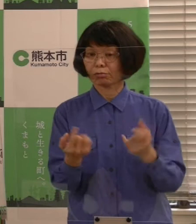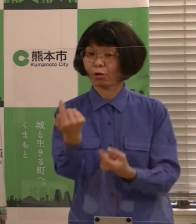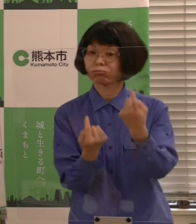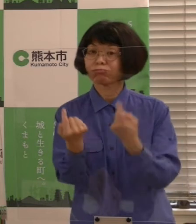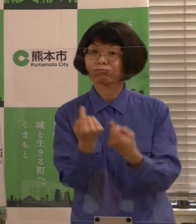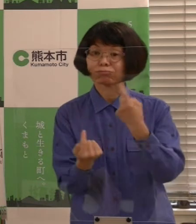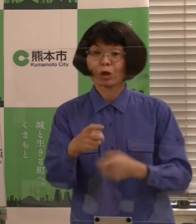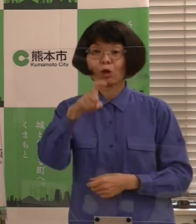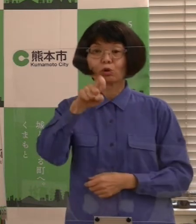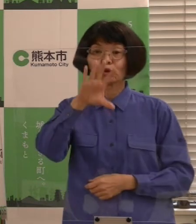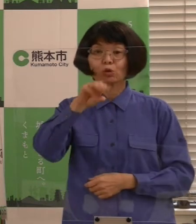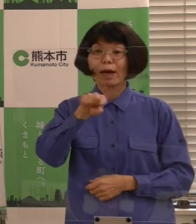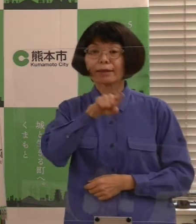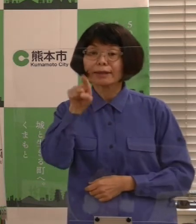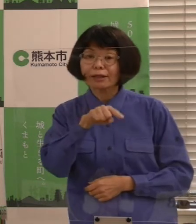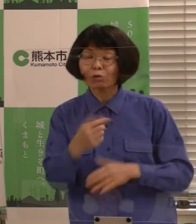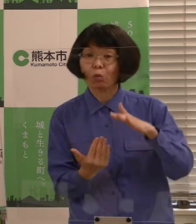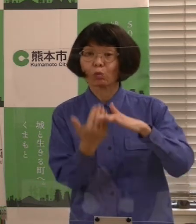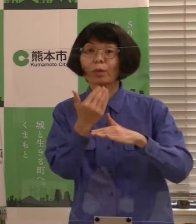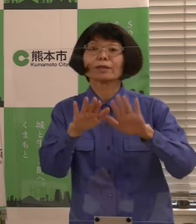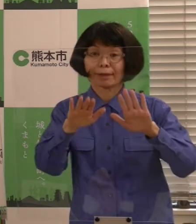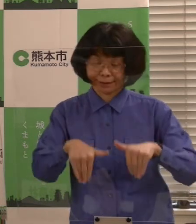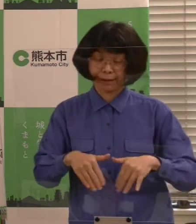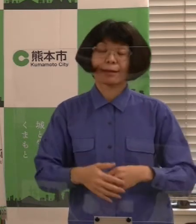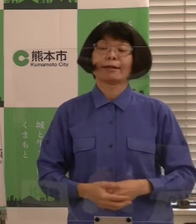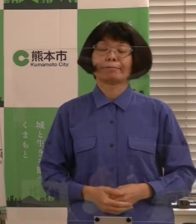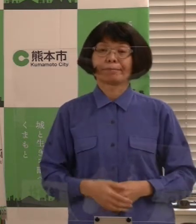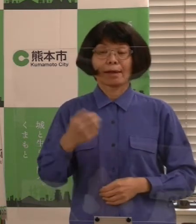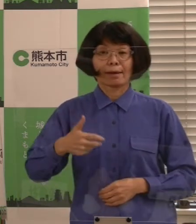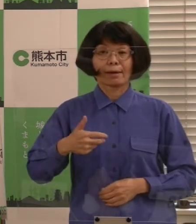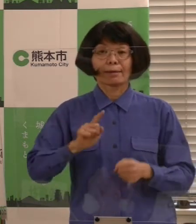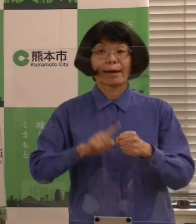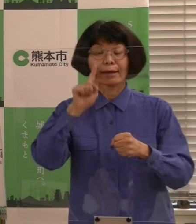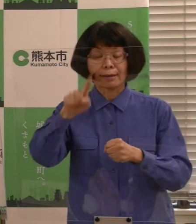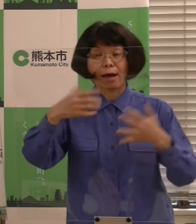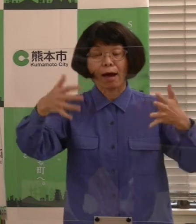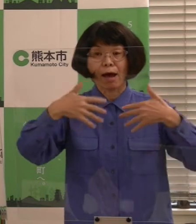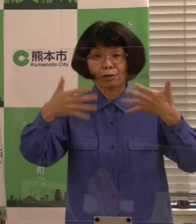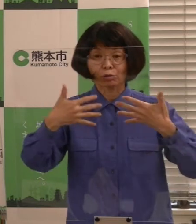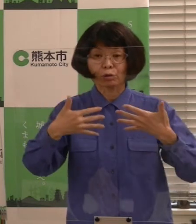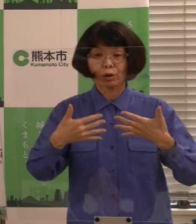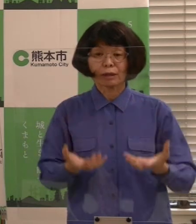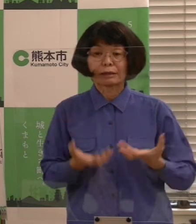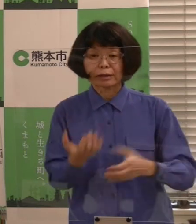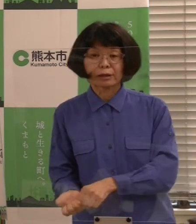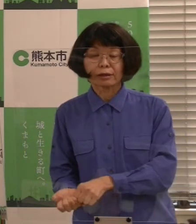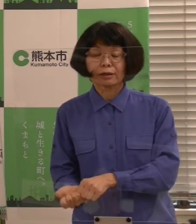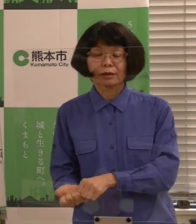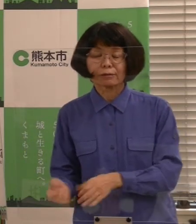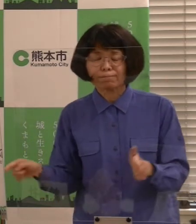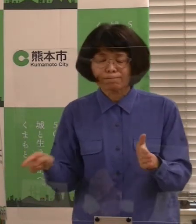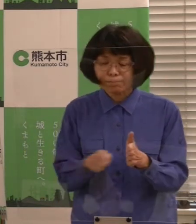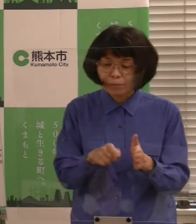が10万人を突破をいたしましたが、来年の春震災から5年という大きな節